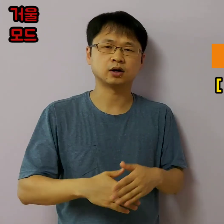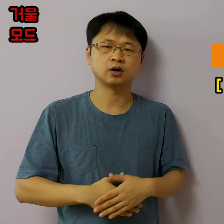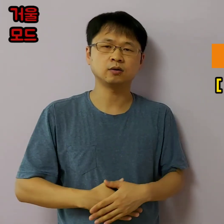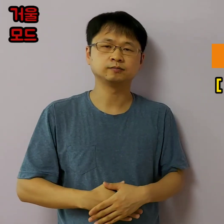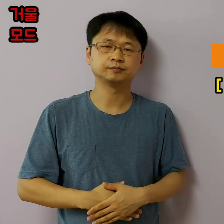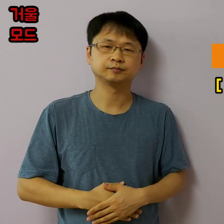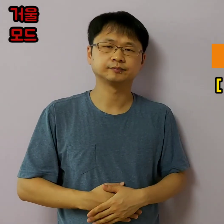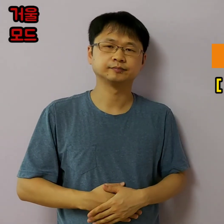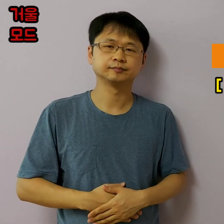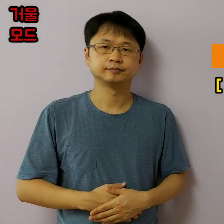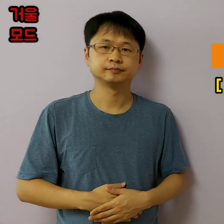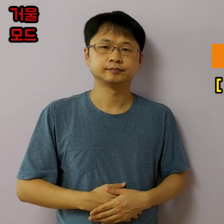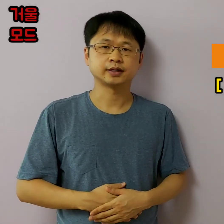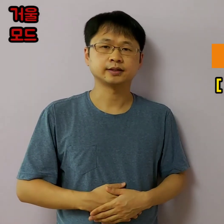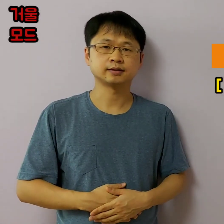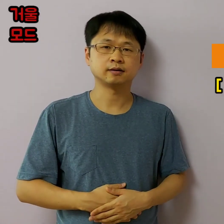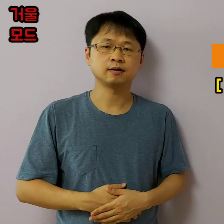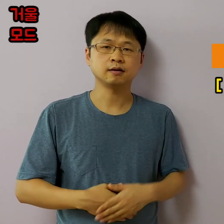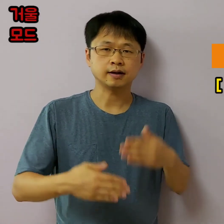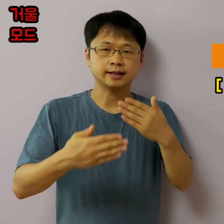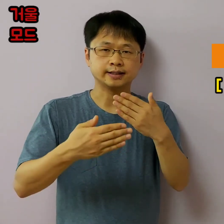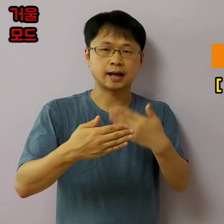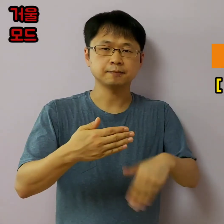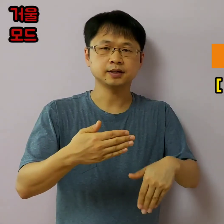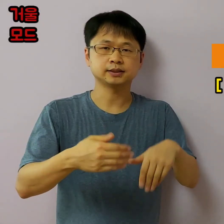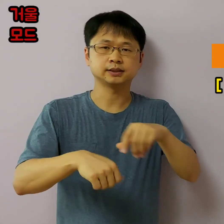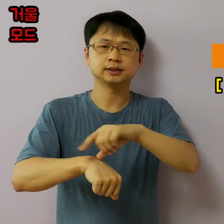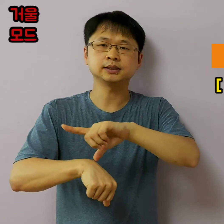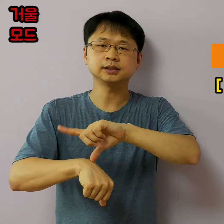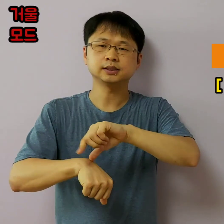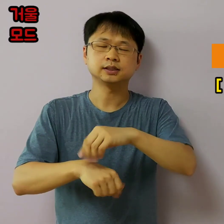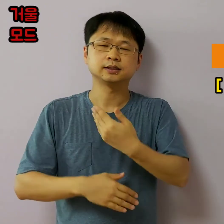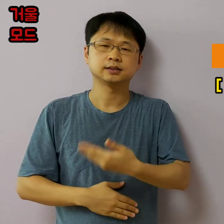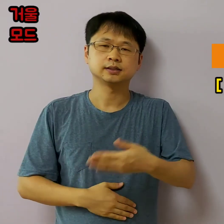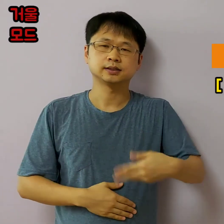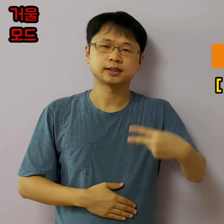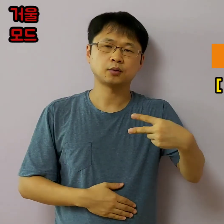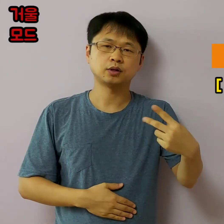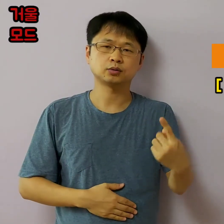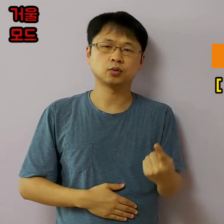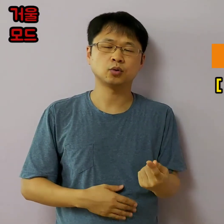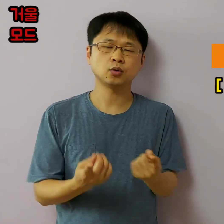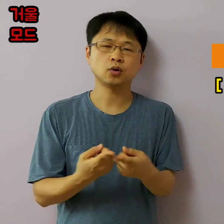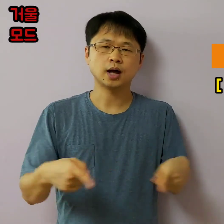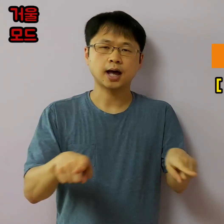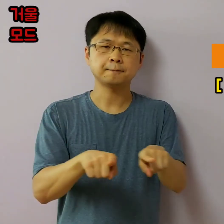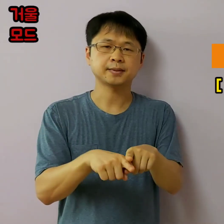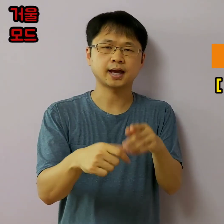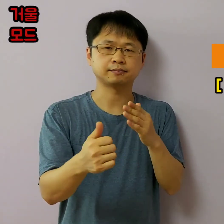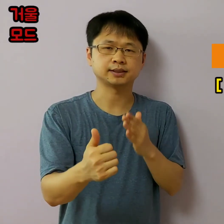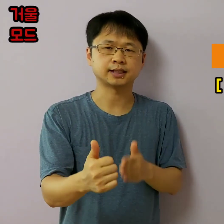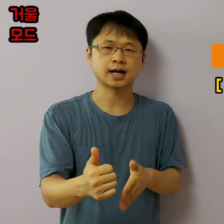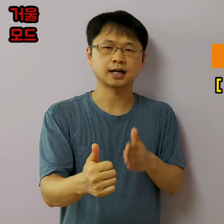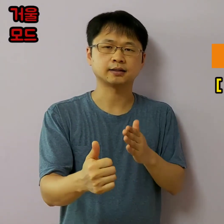되겠죠. 네, 그래서 남겨진 세월도 함께 합시다,